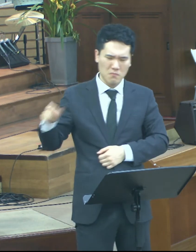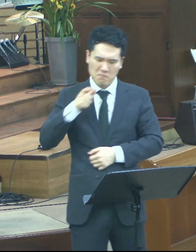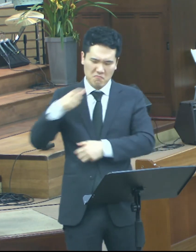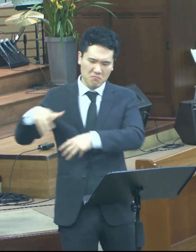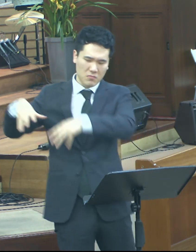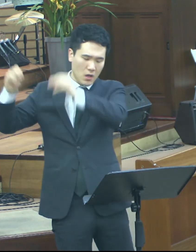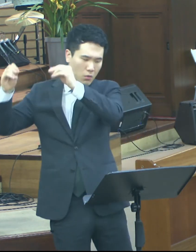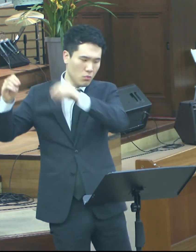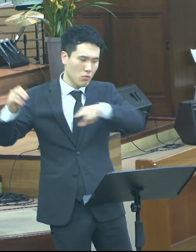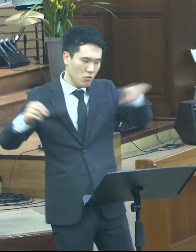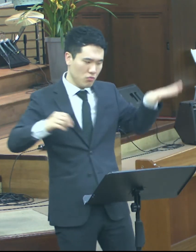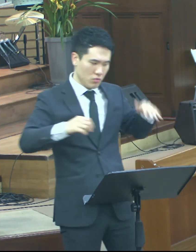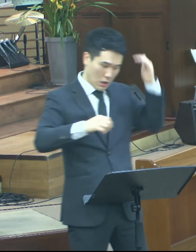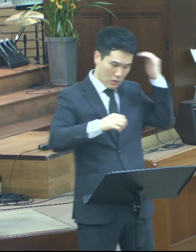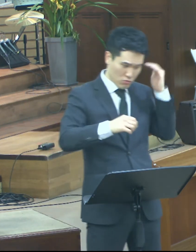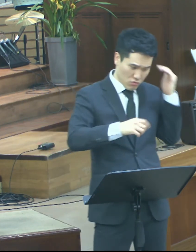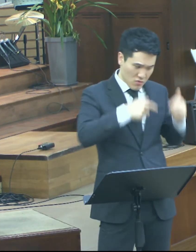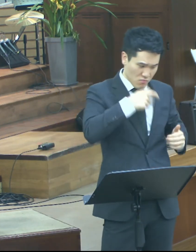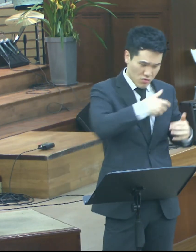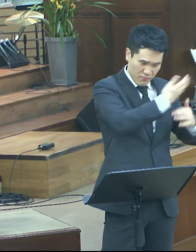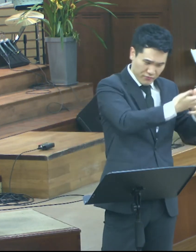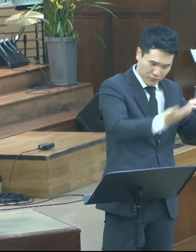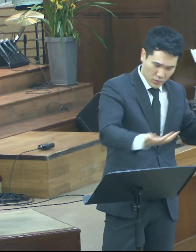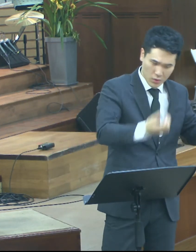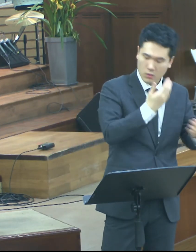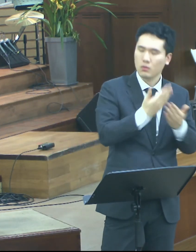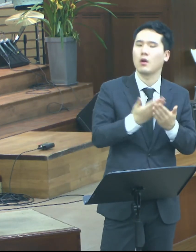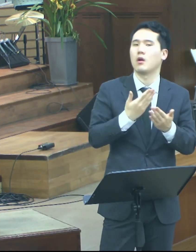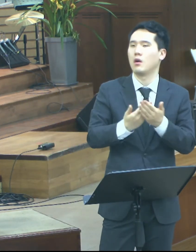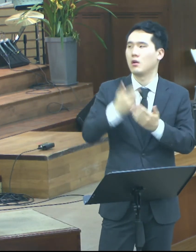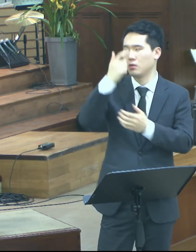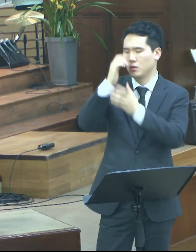이제 그런 생각을 제가 했는데 어느 날 제게 깨달아진 바는 그거예요.